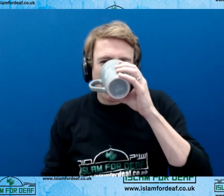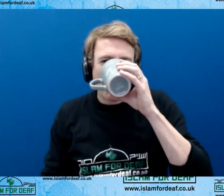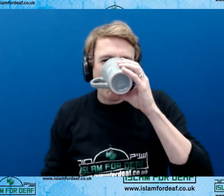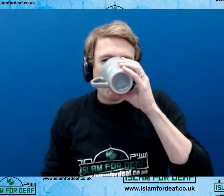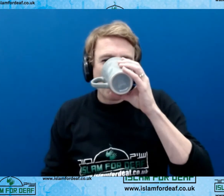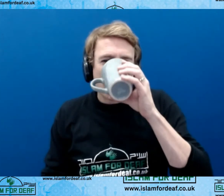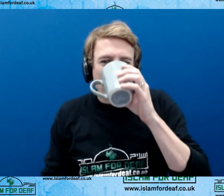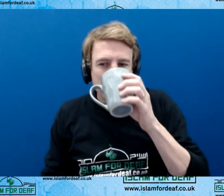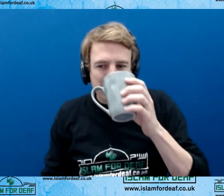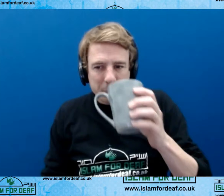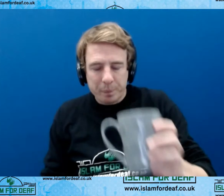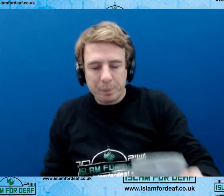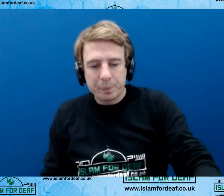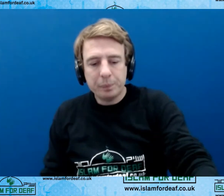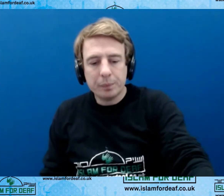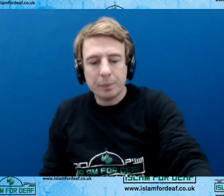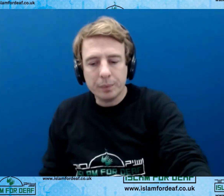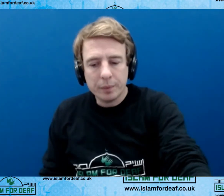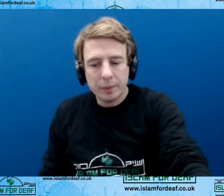أي نعم. محمي.